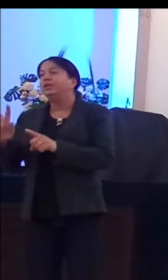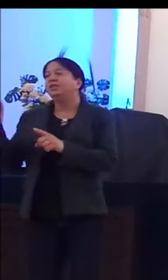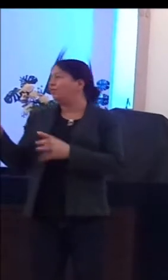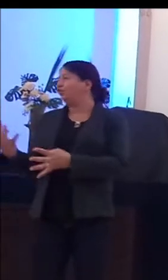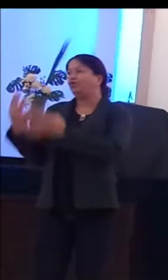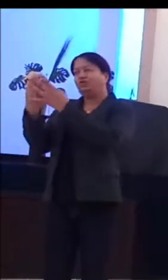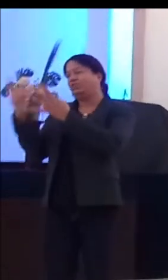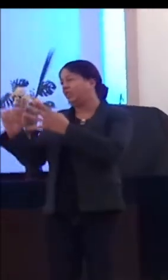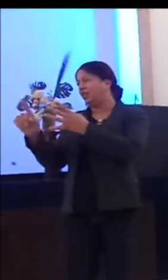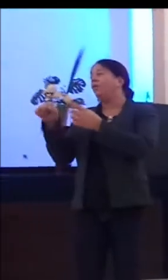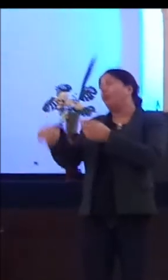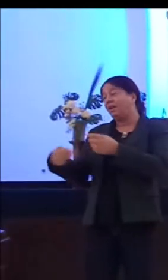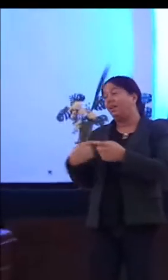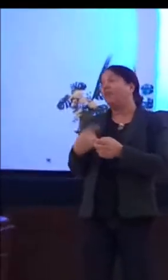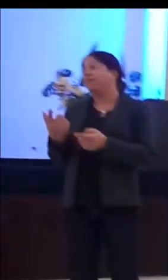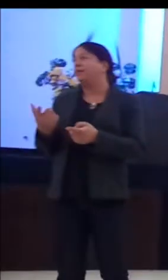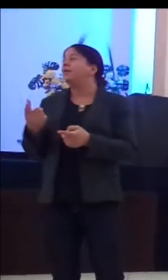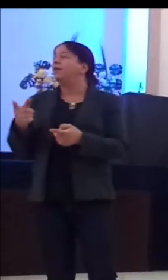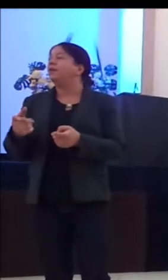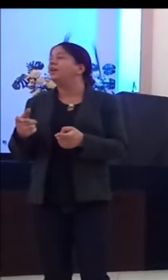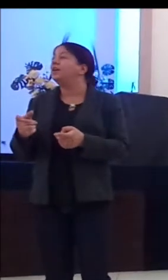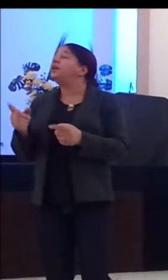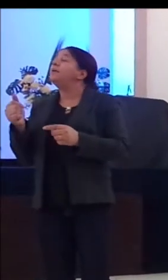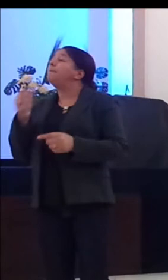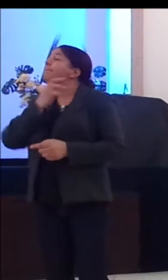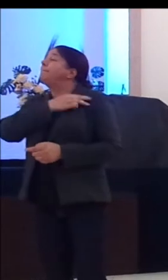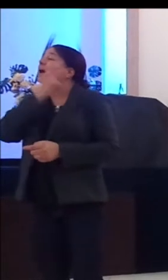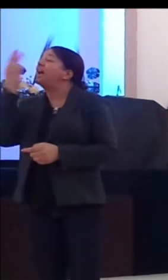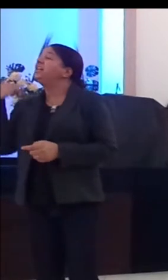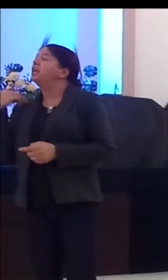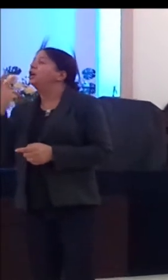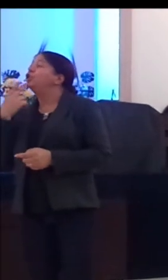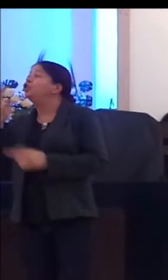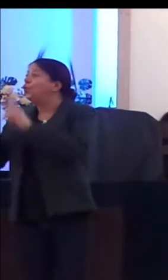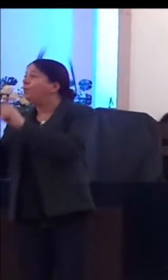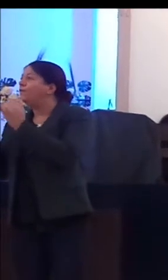E Maria, que o pessoal fazia fofoca que ela era mãe solteira.